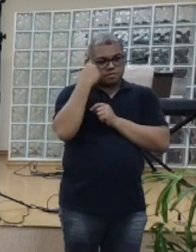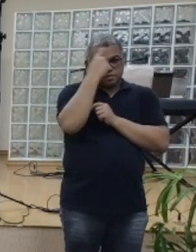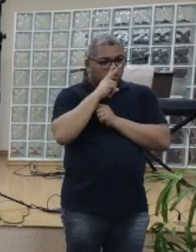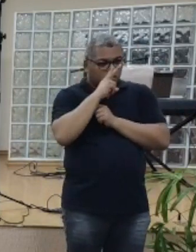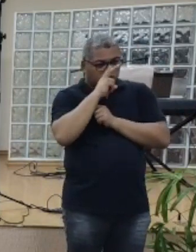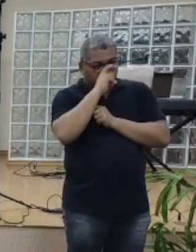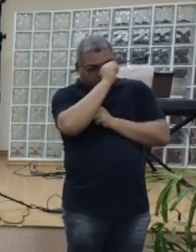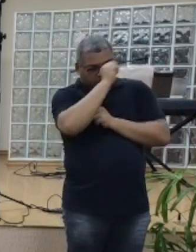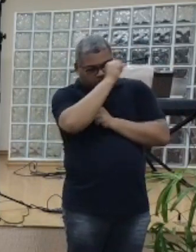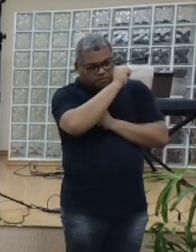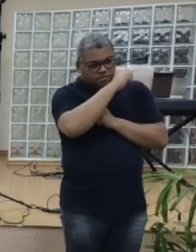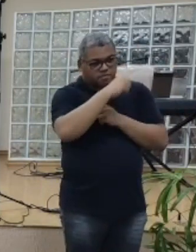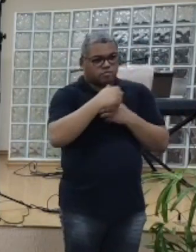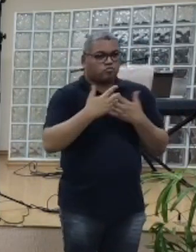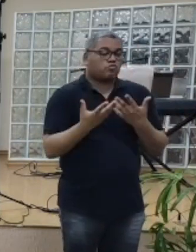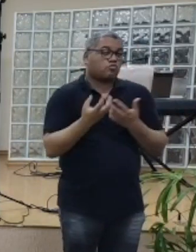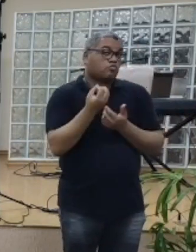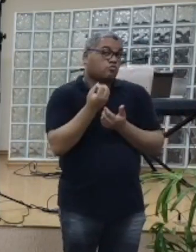ele tivesse